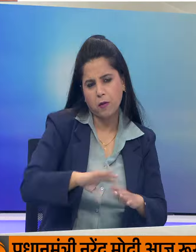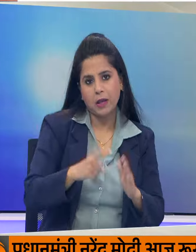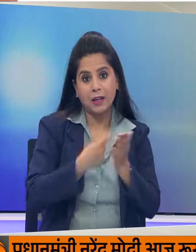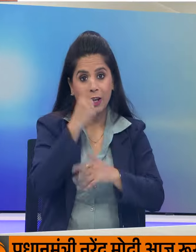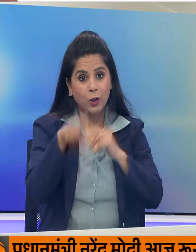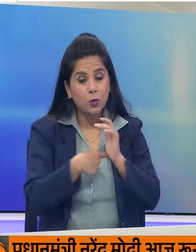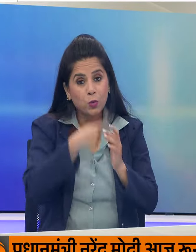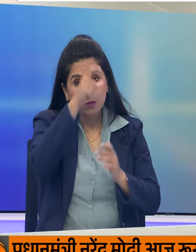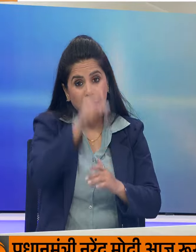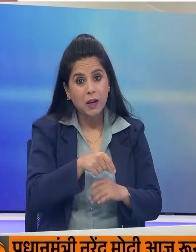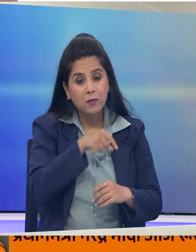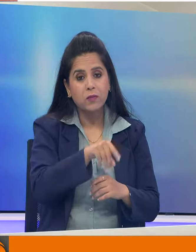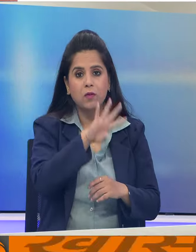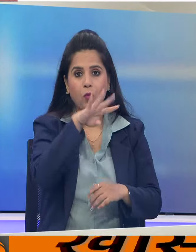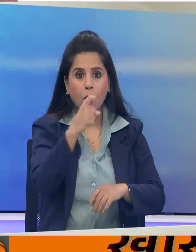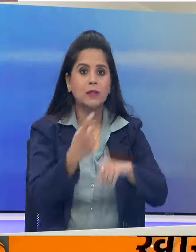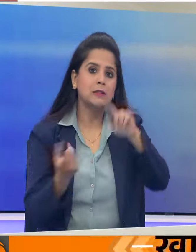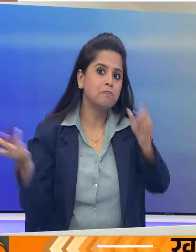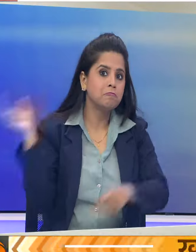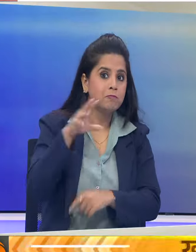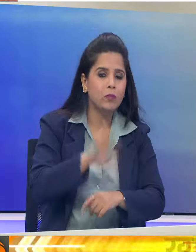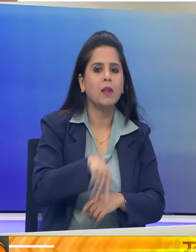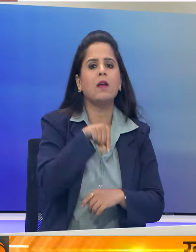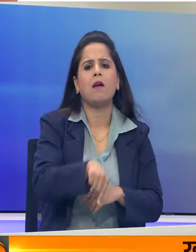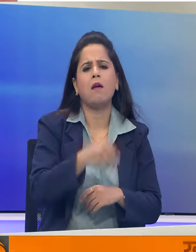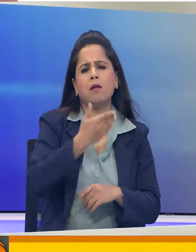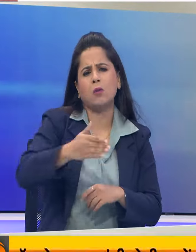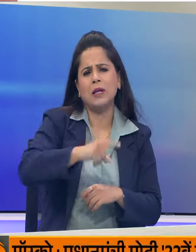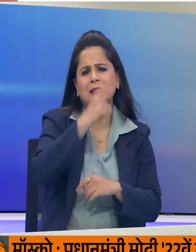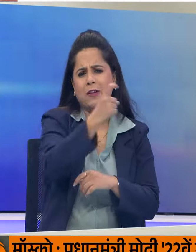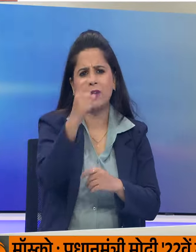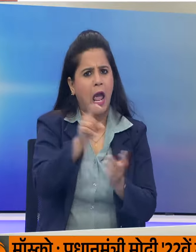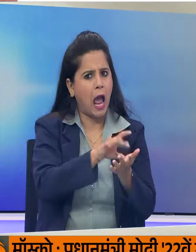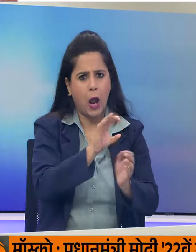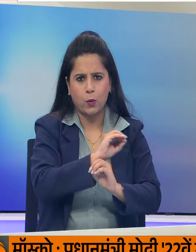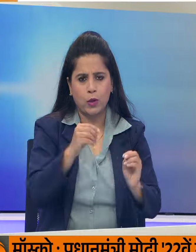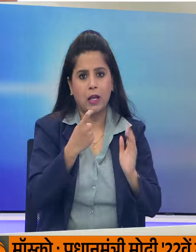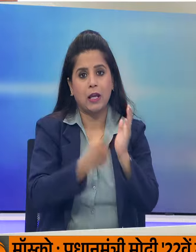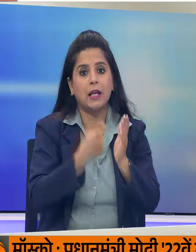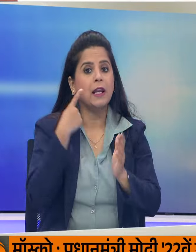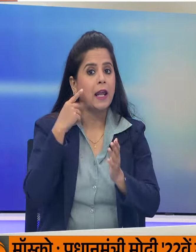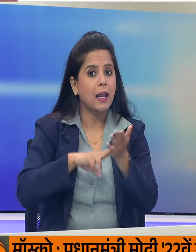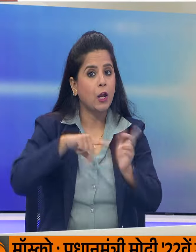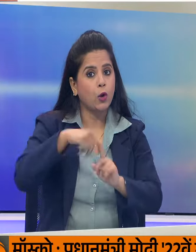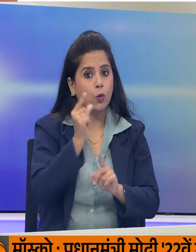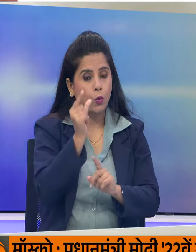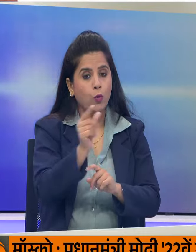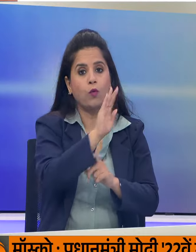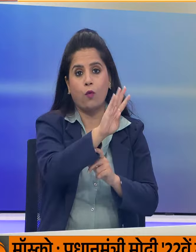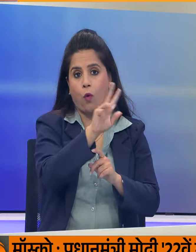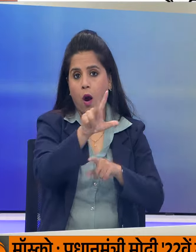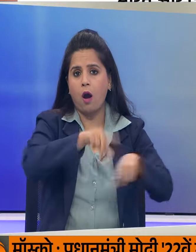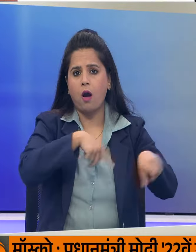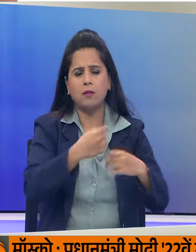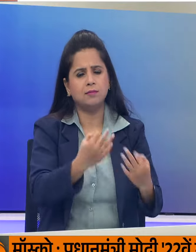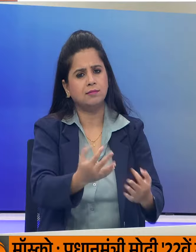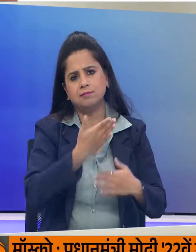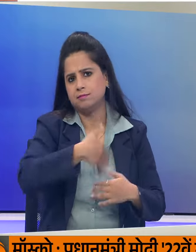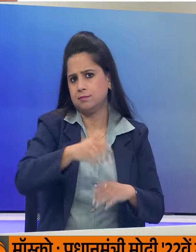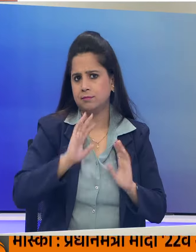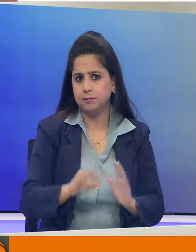ऋतुराज गायकवाड़ ने 47 गेंदों पर नाबाद 77 रन और रिंकू सिंह ने 48 रन की शानदार पारी खेली।